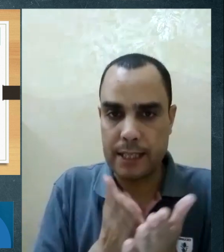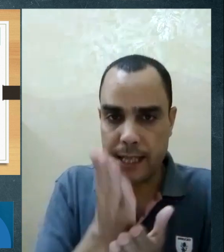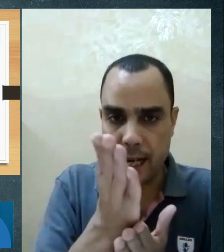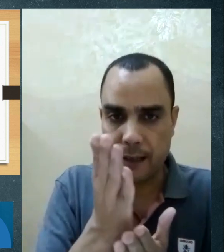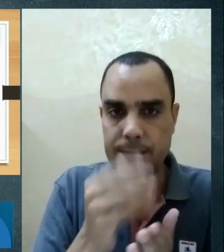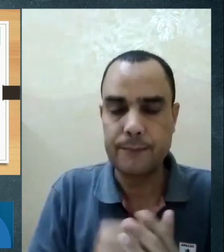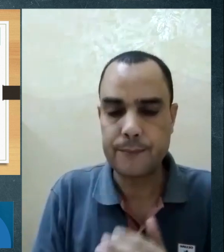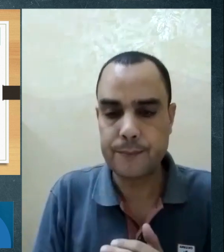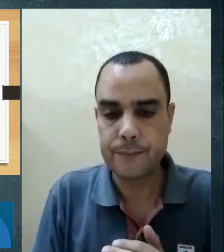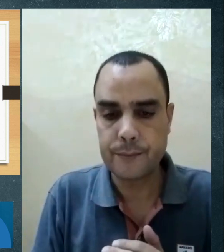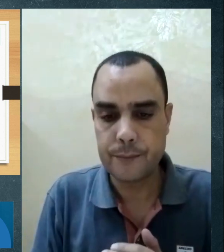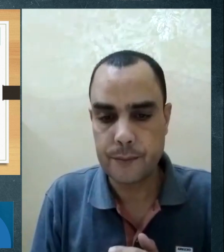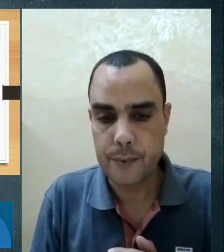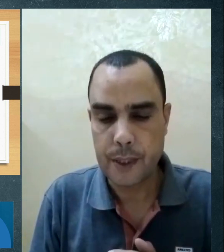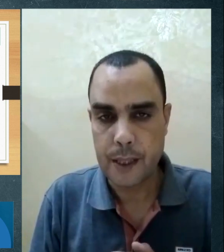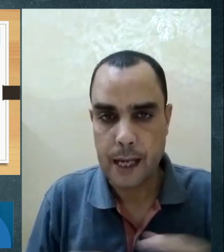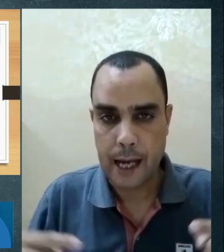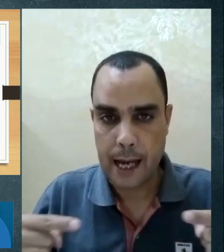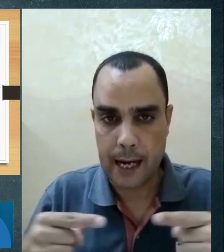الوسيلة